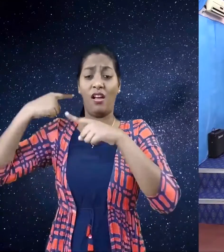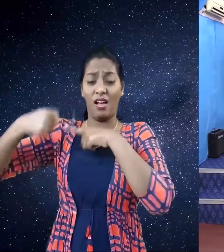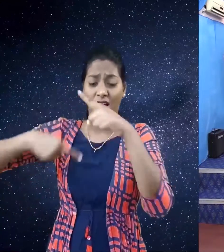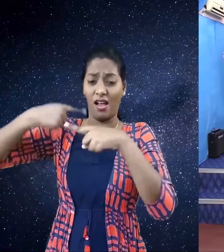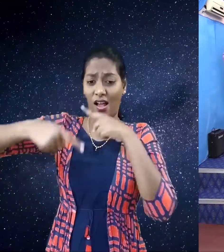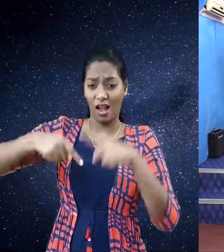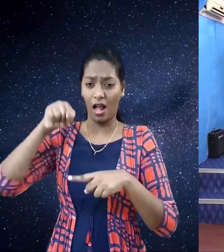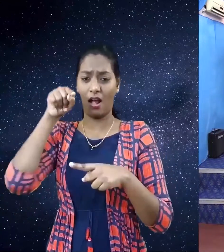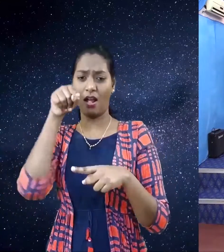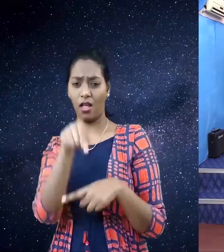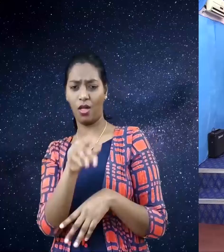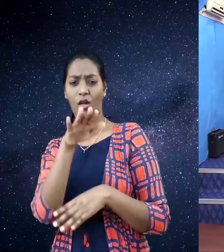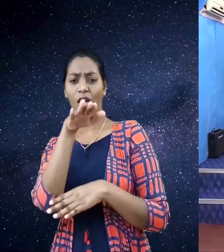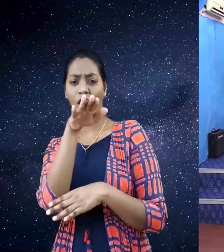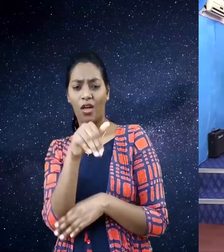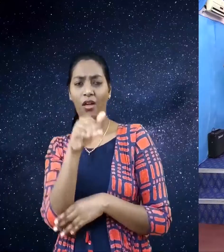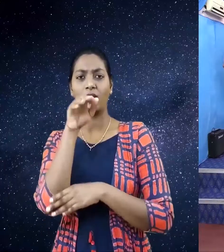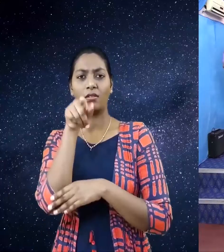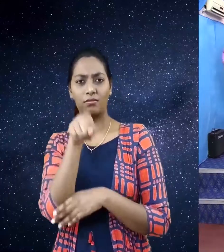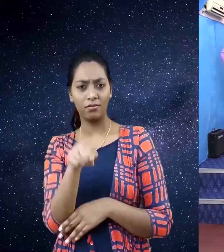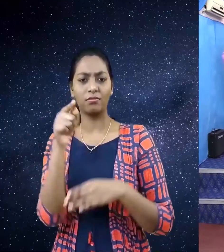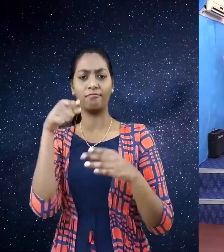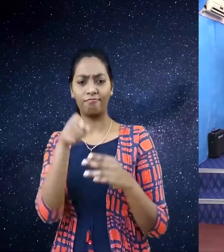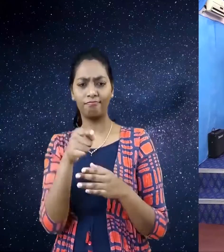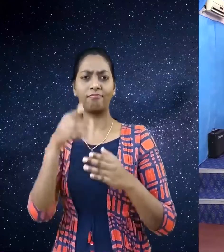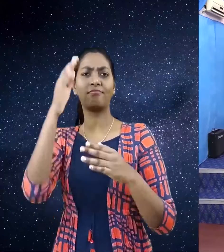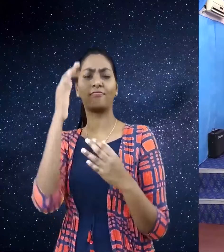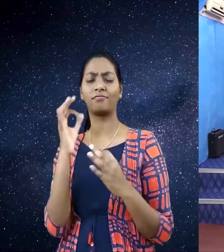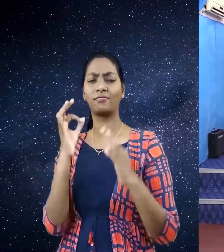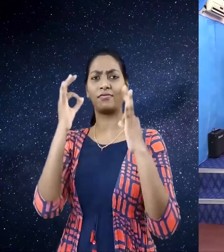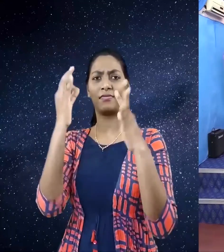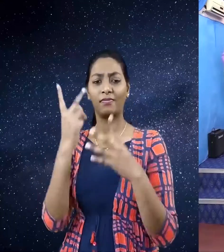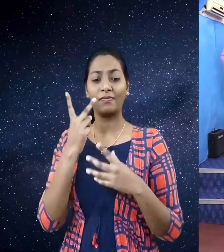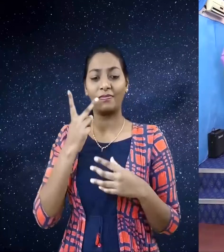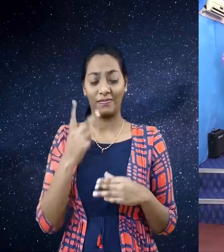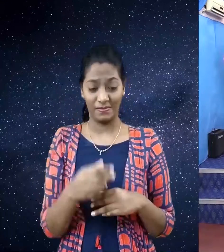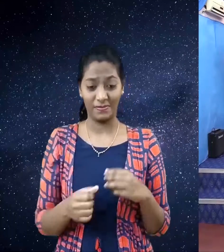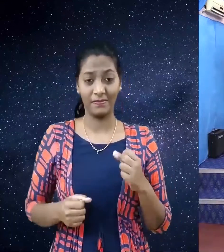Oneself bulai nikale iskisota